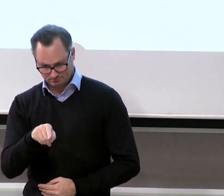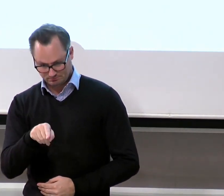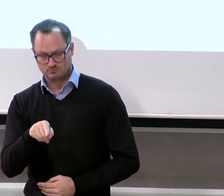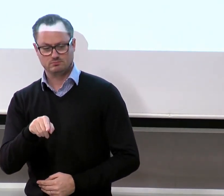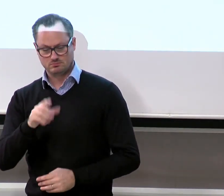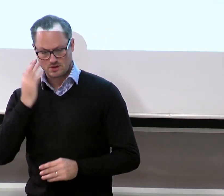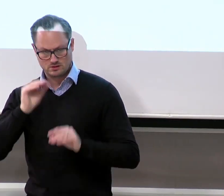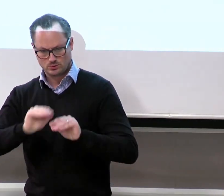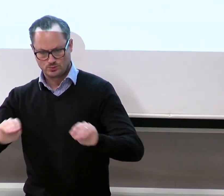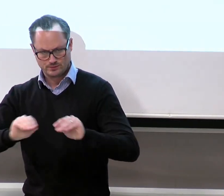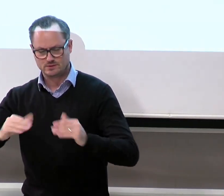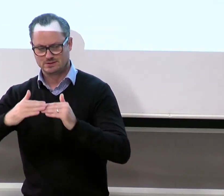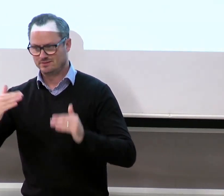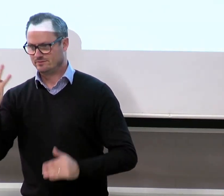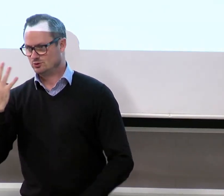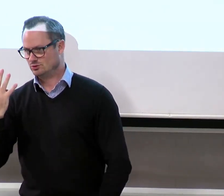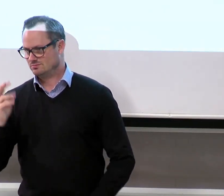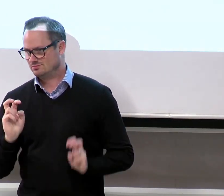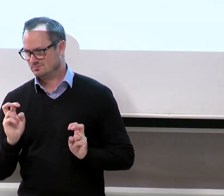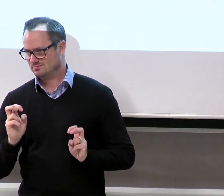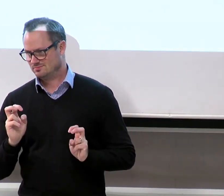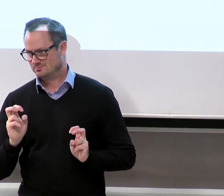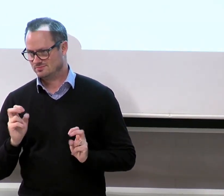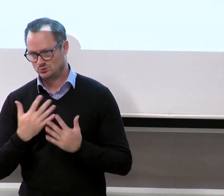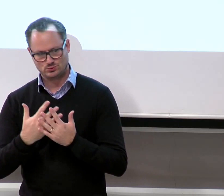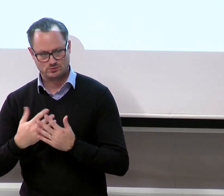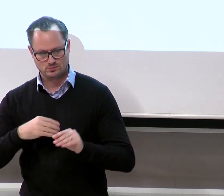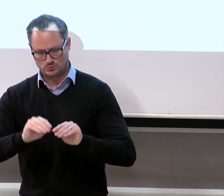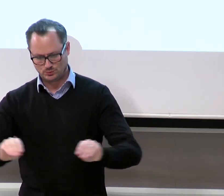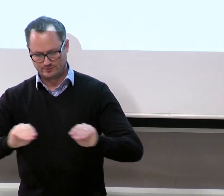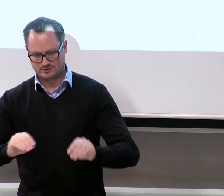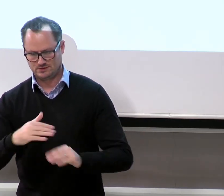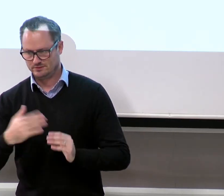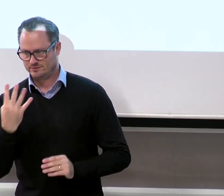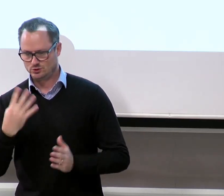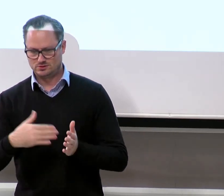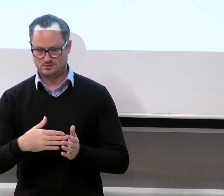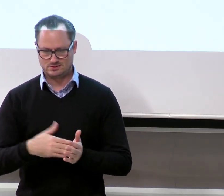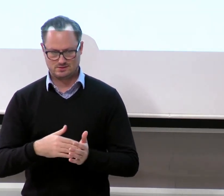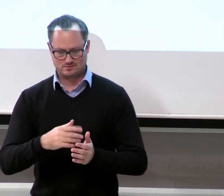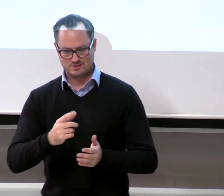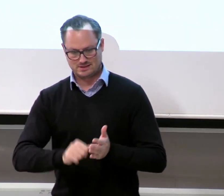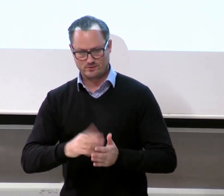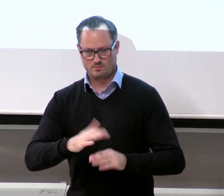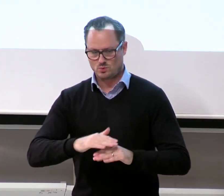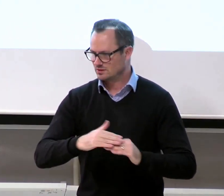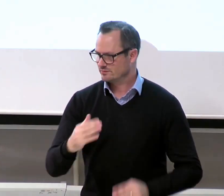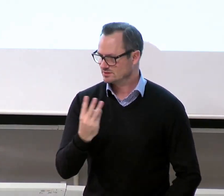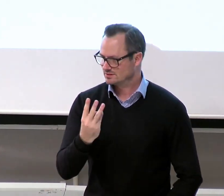Och då kan man se vilken nivå en elev befinner sig på för att kunna anpassa undervisningen till den eleven. Säg att eleven ligger på